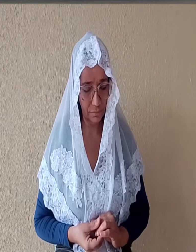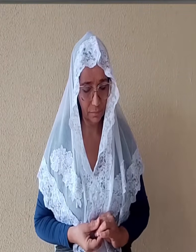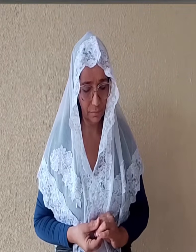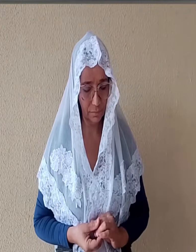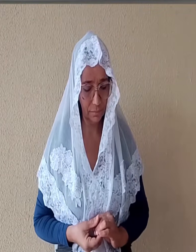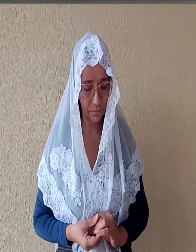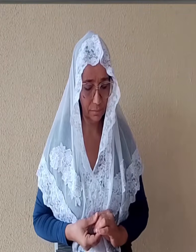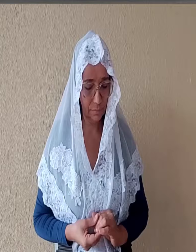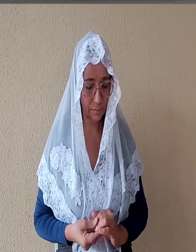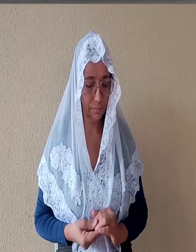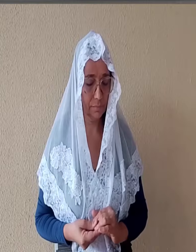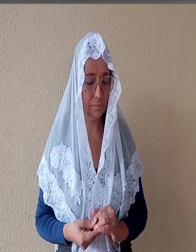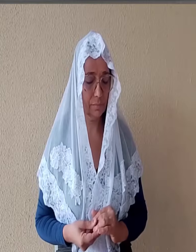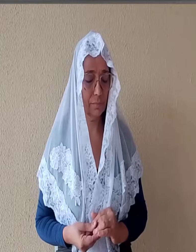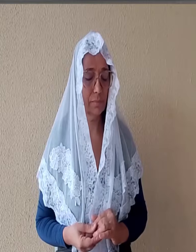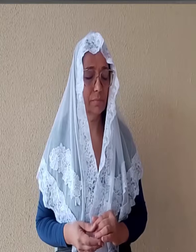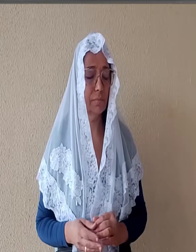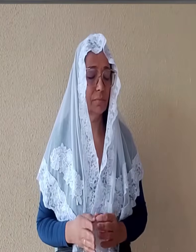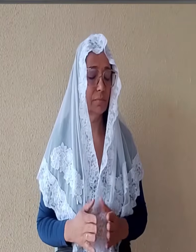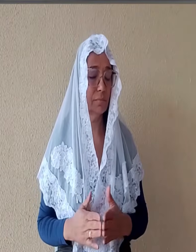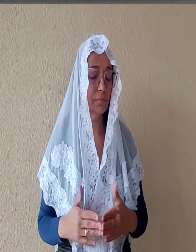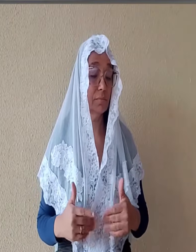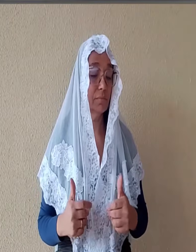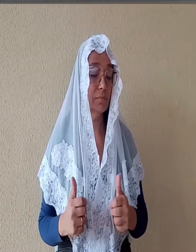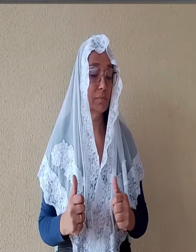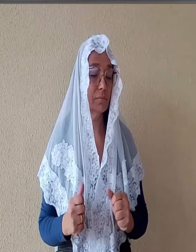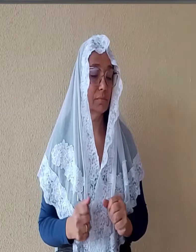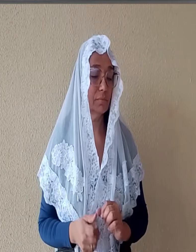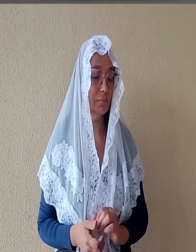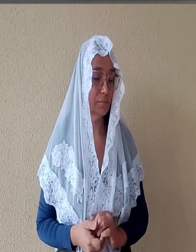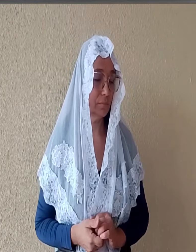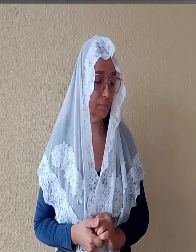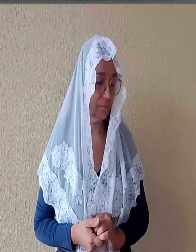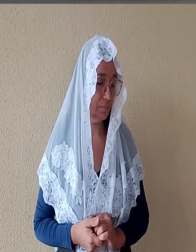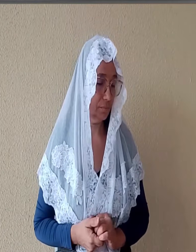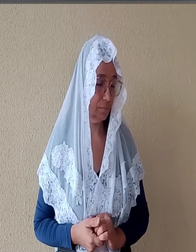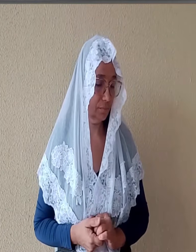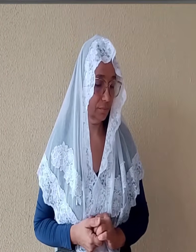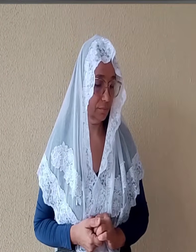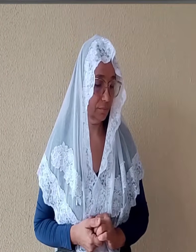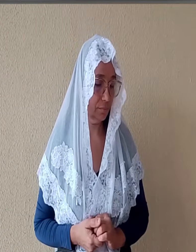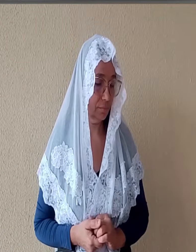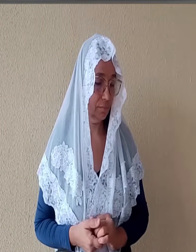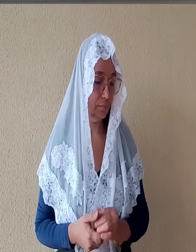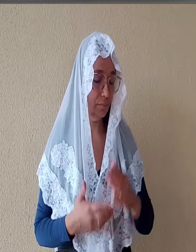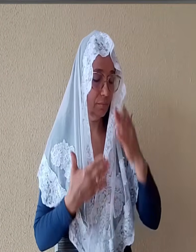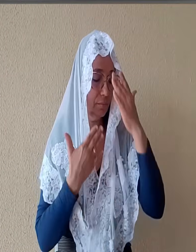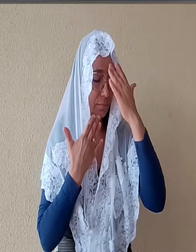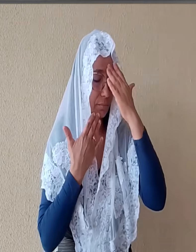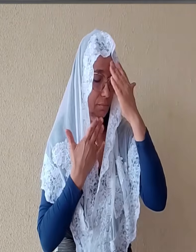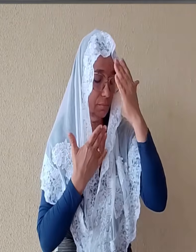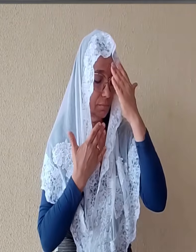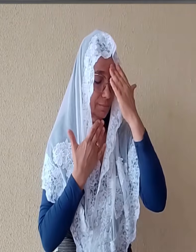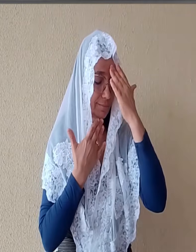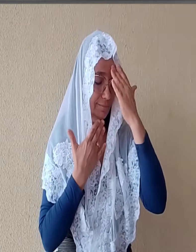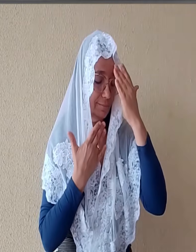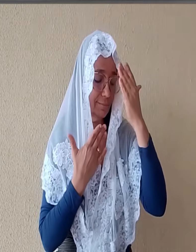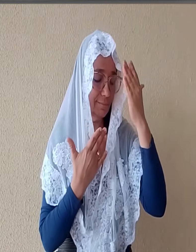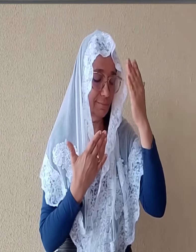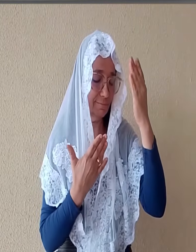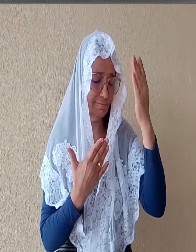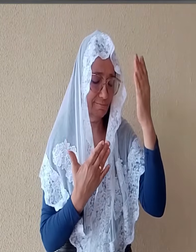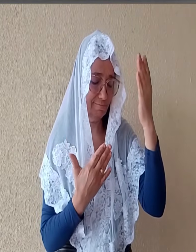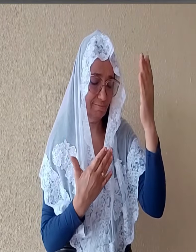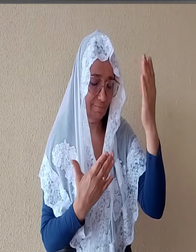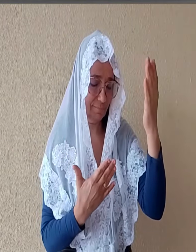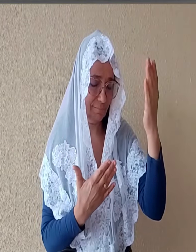É na tua presença, Glória a graças te damos, Senhor, é por ainda ser dignos de estar na